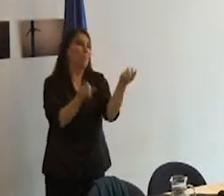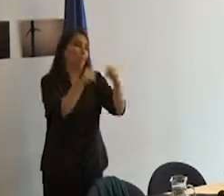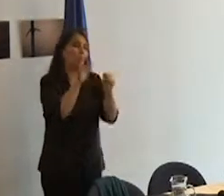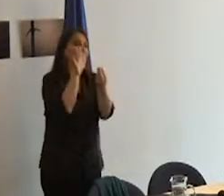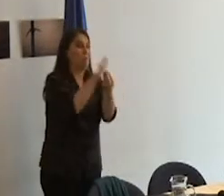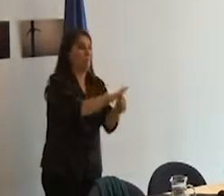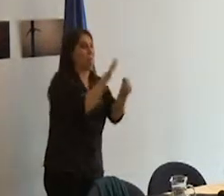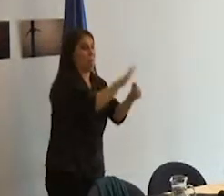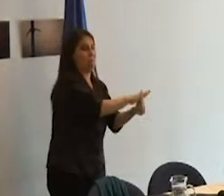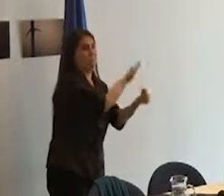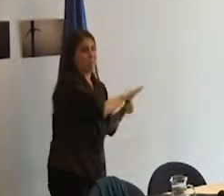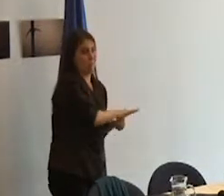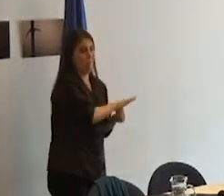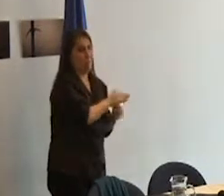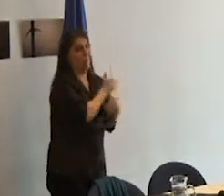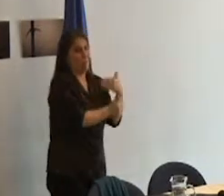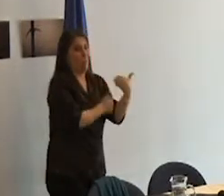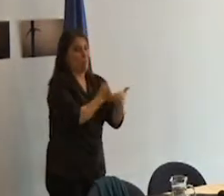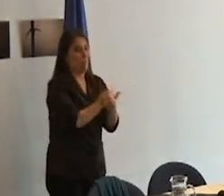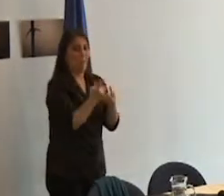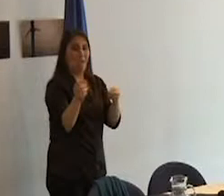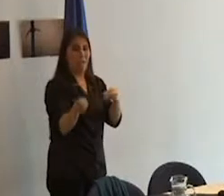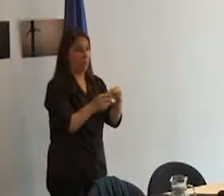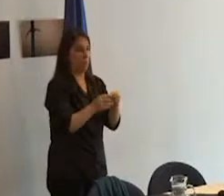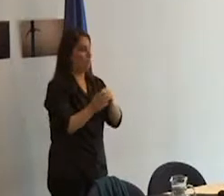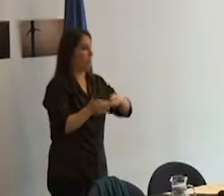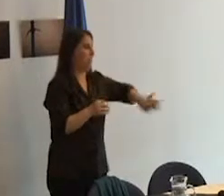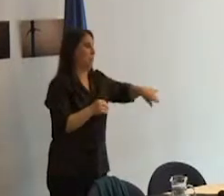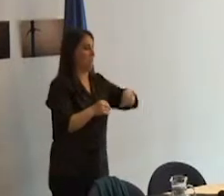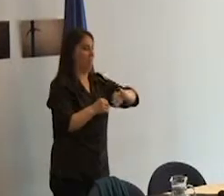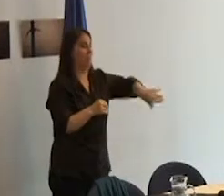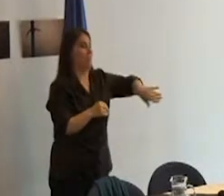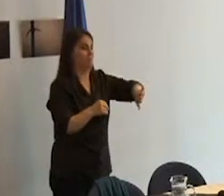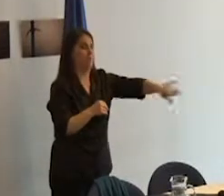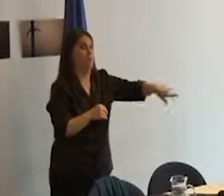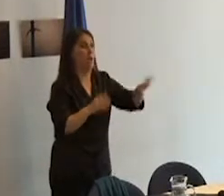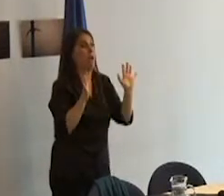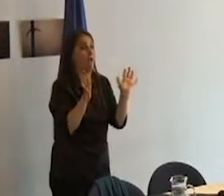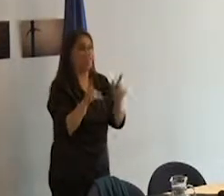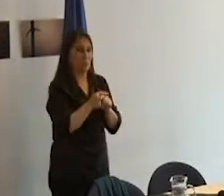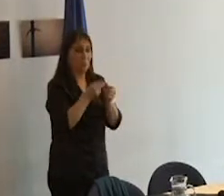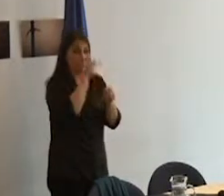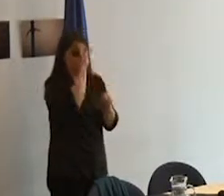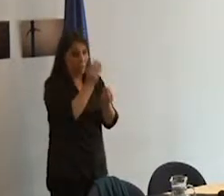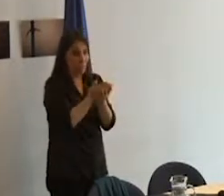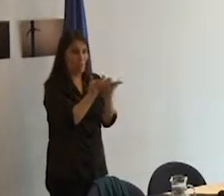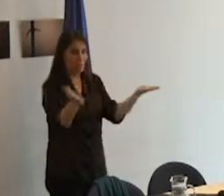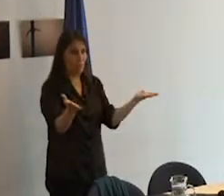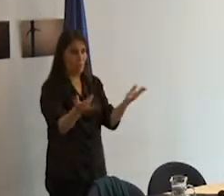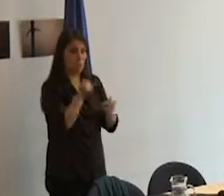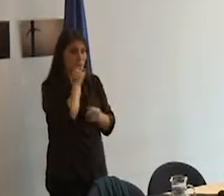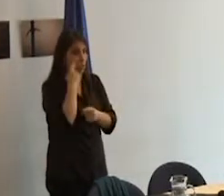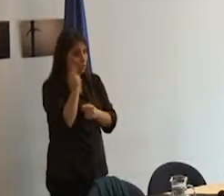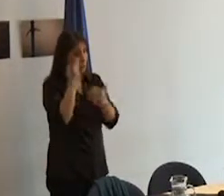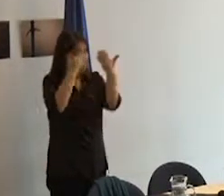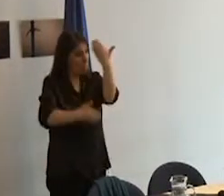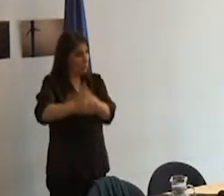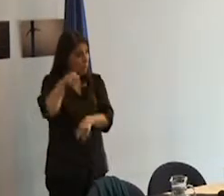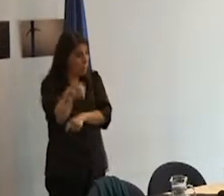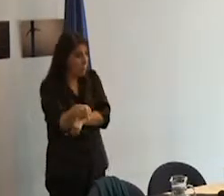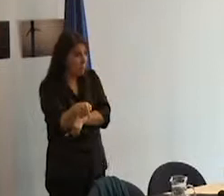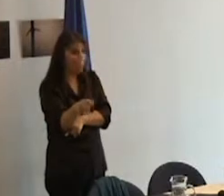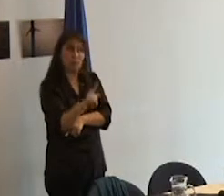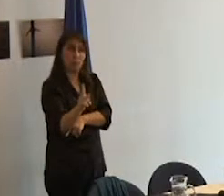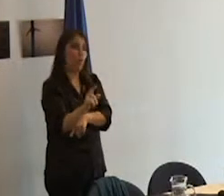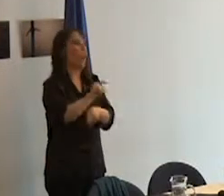excluidos sistemáticamente del proceso educativo. Lo diverso entonces no está solo referido a este grupo, sino a